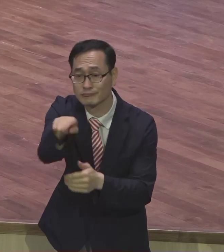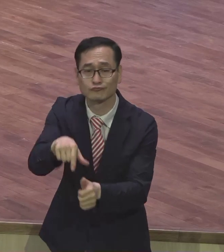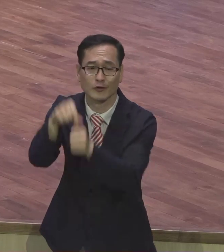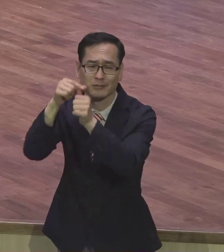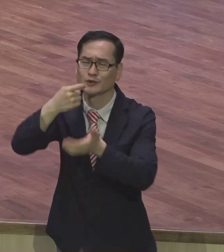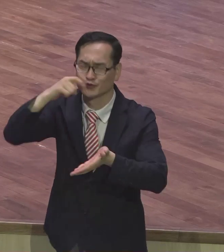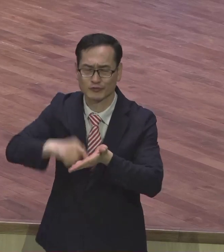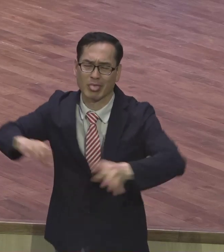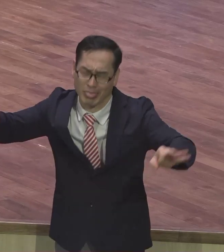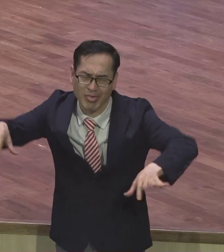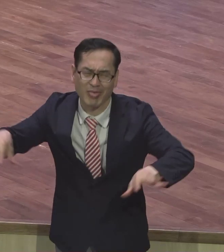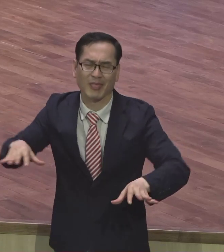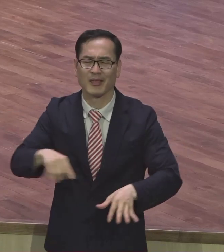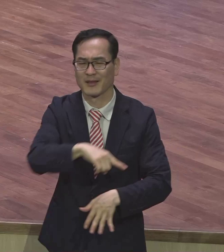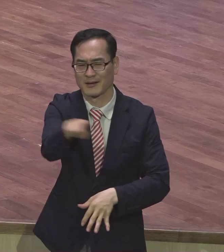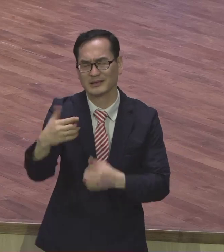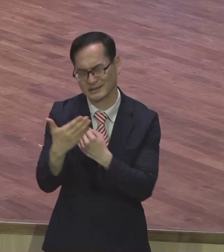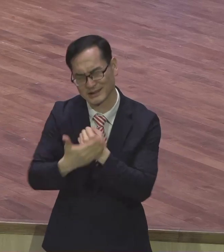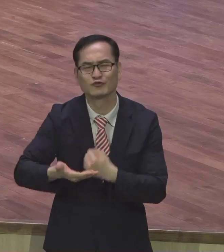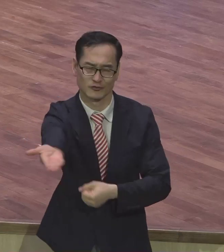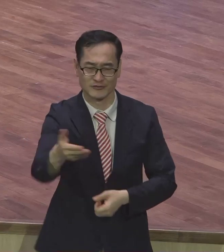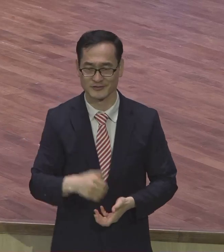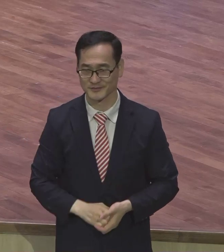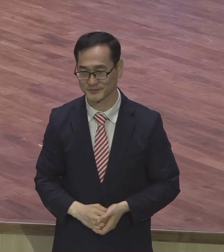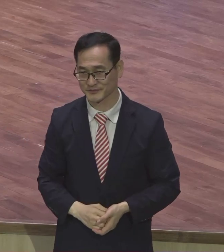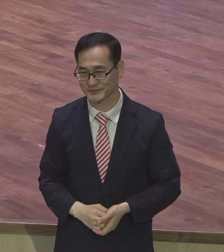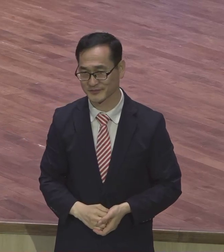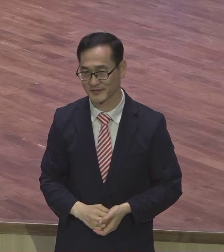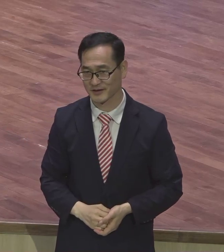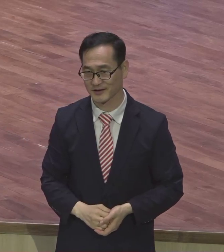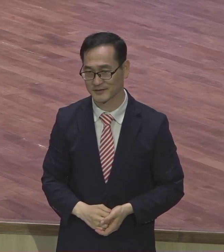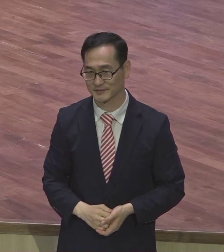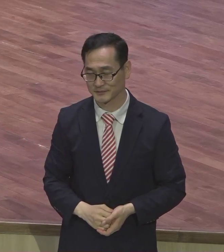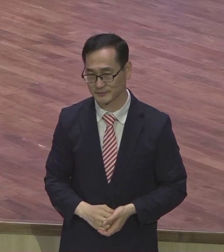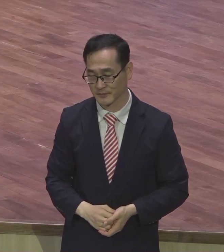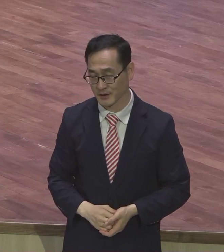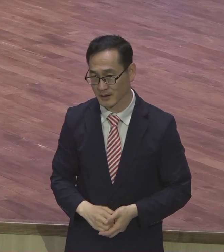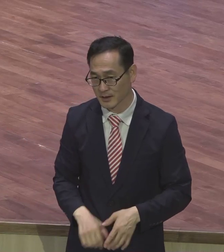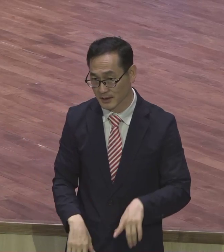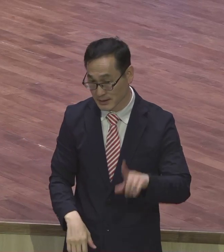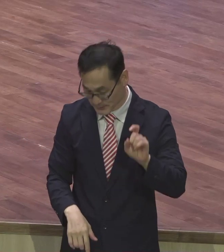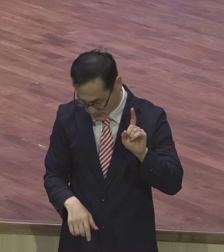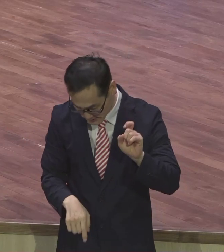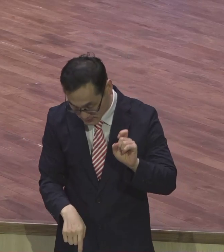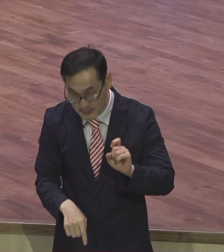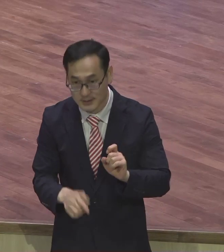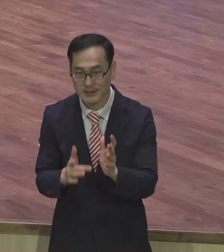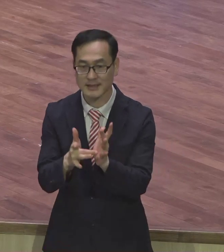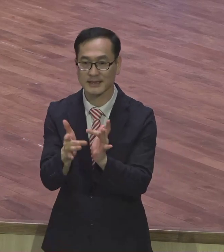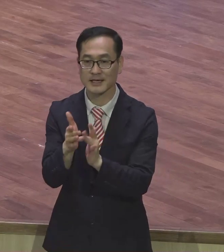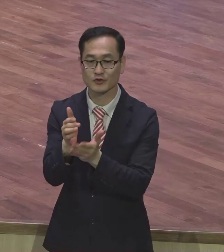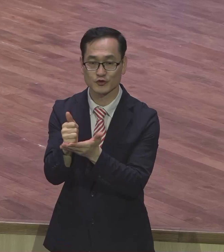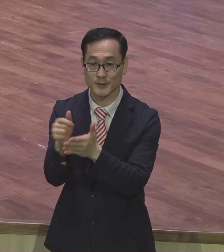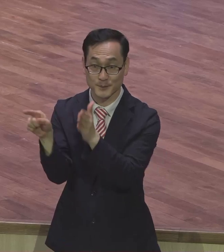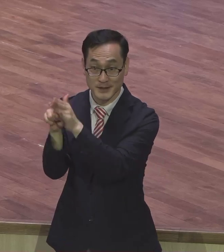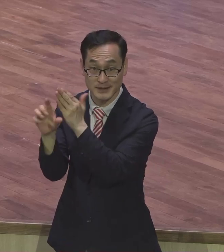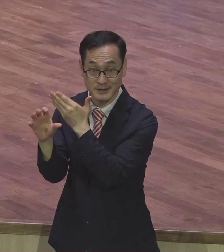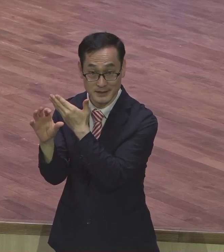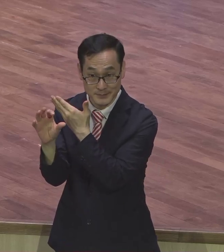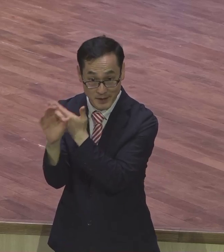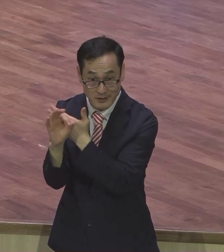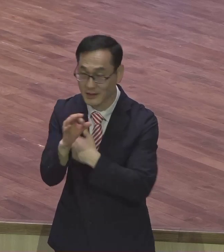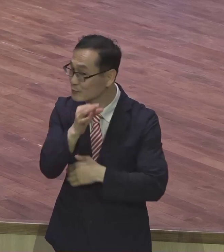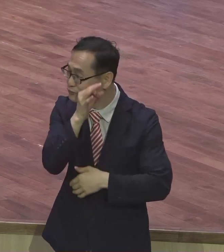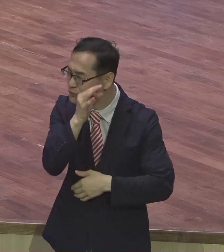예수의 손을 믿음으로 구원한다 11절 12절에는 누구든지 예수의 손을 믿는 자는 어떻게 부끄럼을